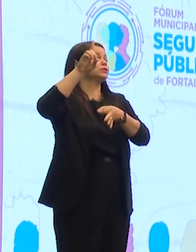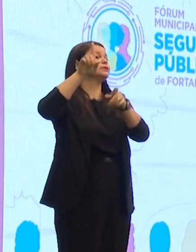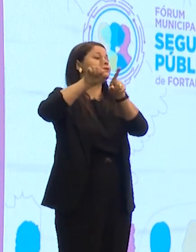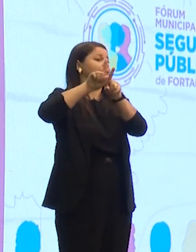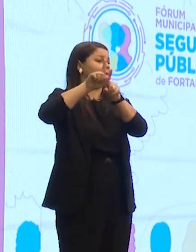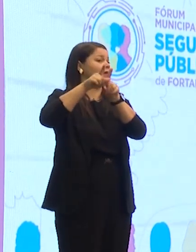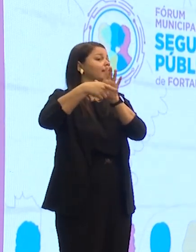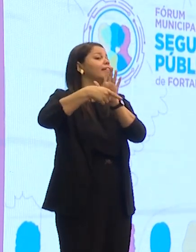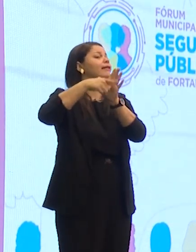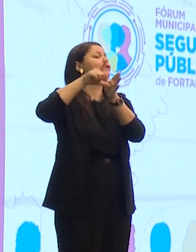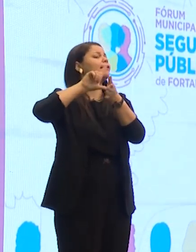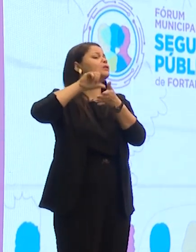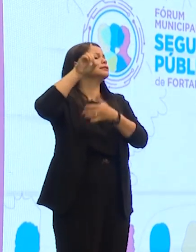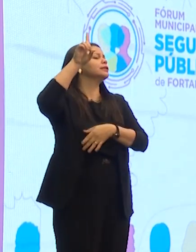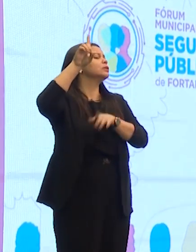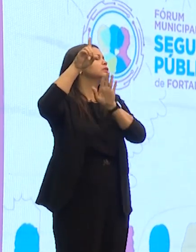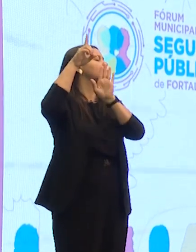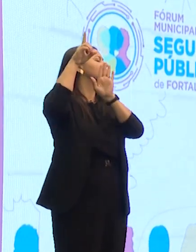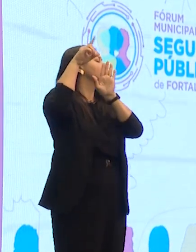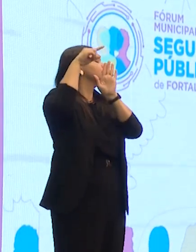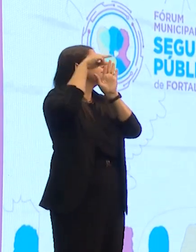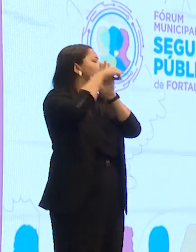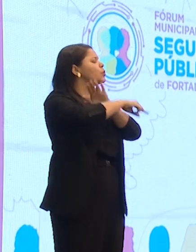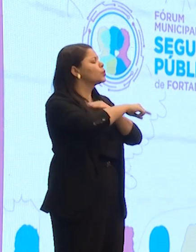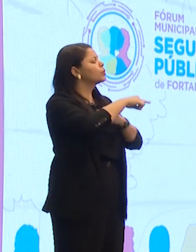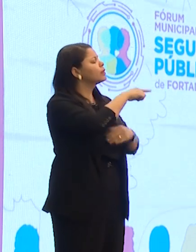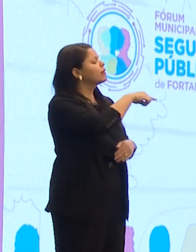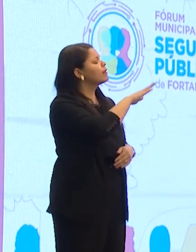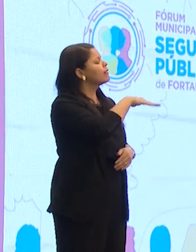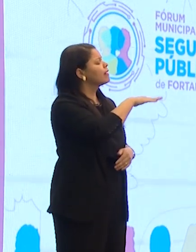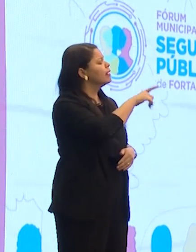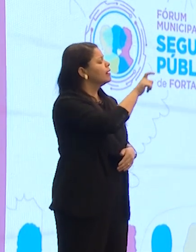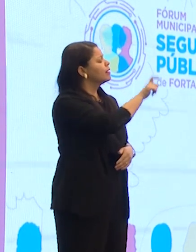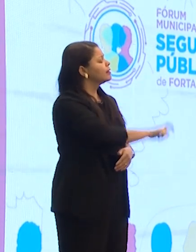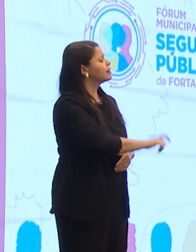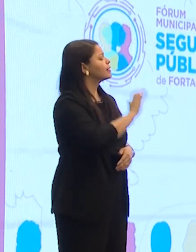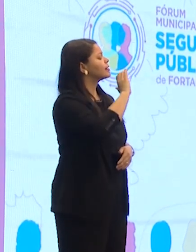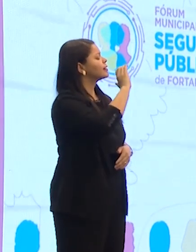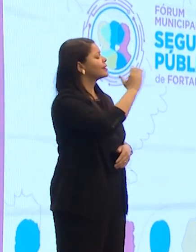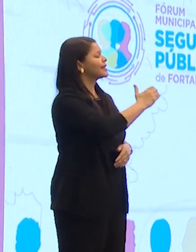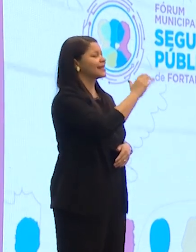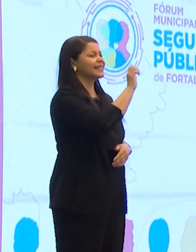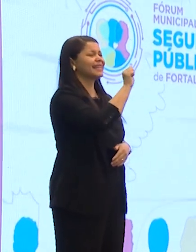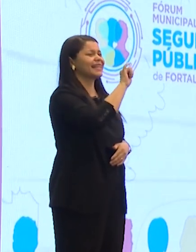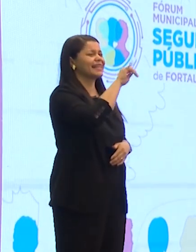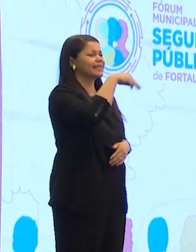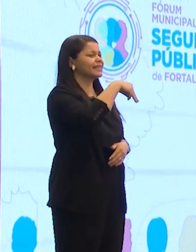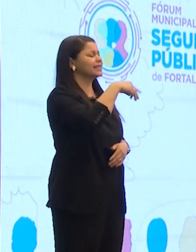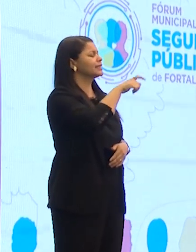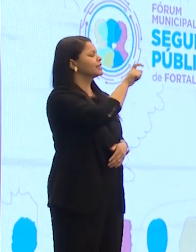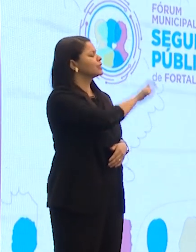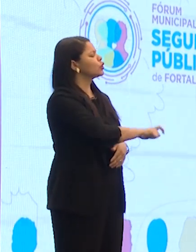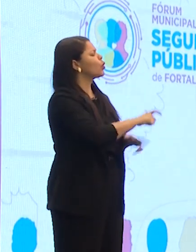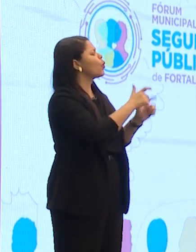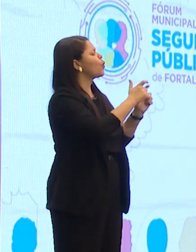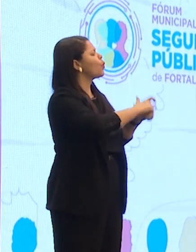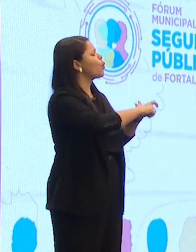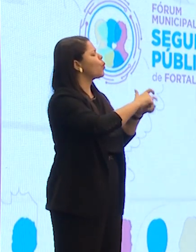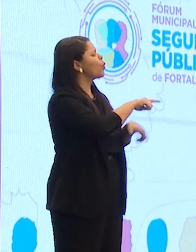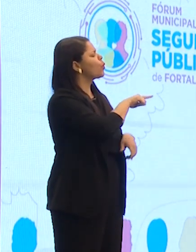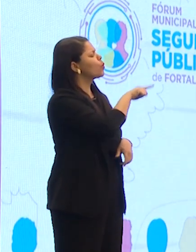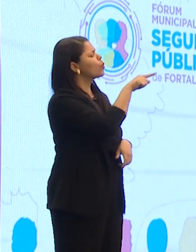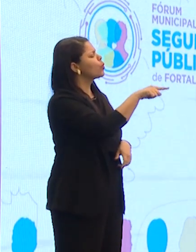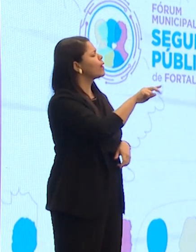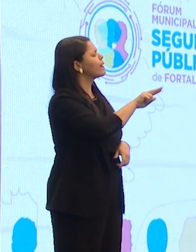oportunidade de manifestação. Ele pergunta, onde está o seu irmão? Deus pergunta a Caim, que, aliás, é uma pergunta para